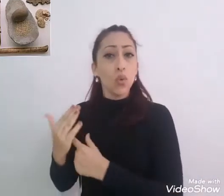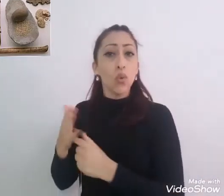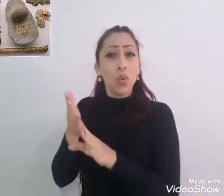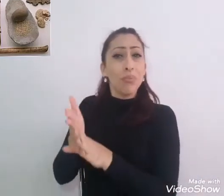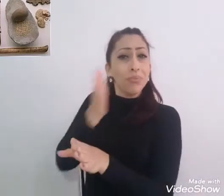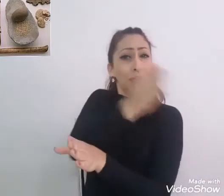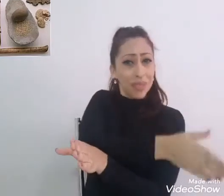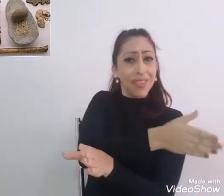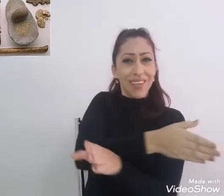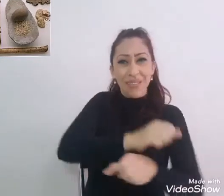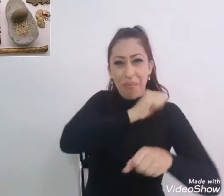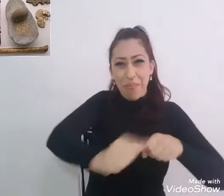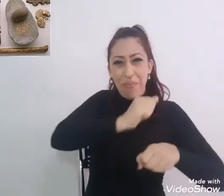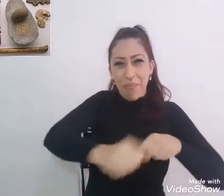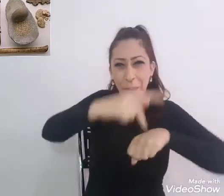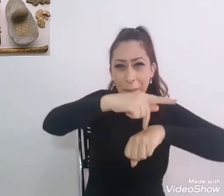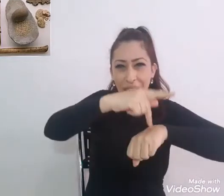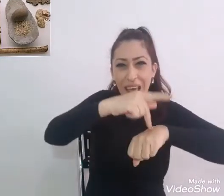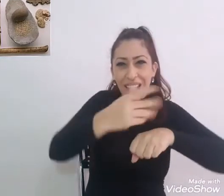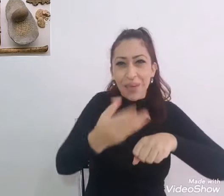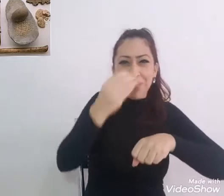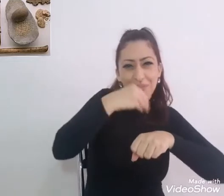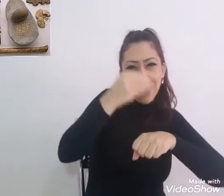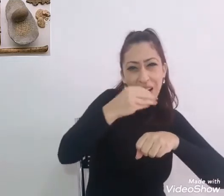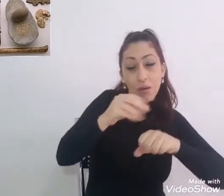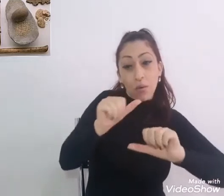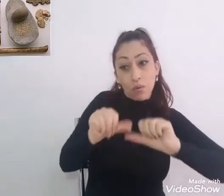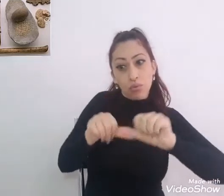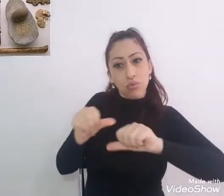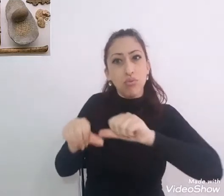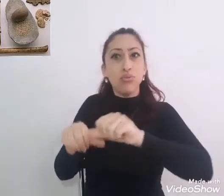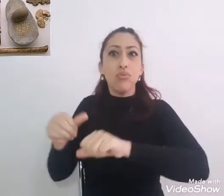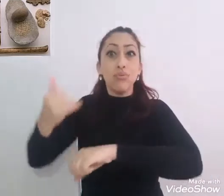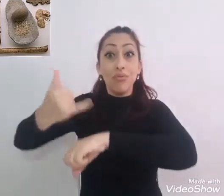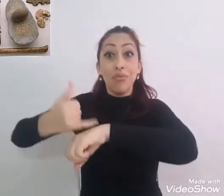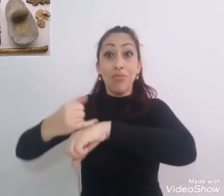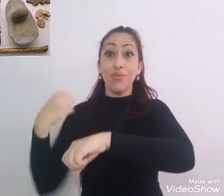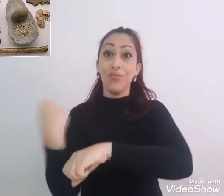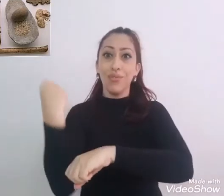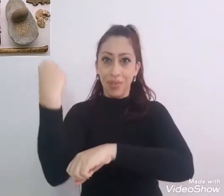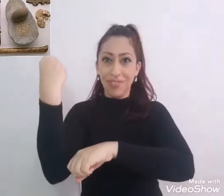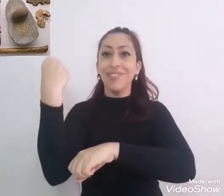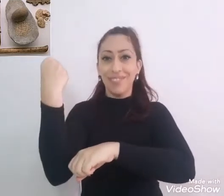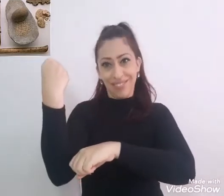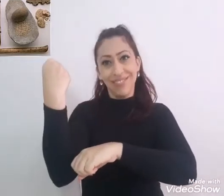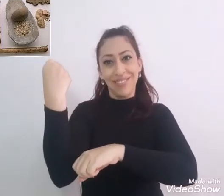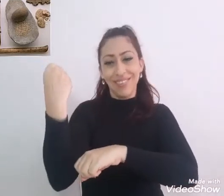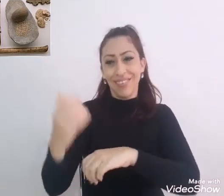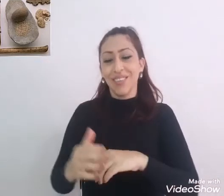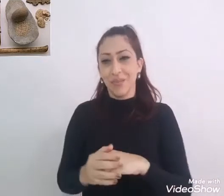né? Agora eu vou falar um pouquinho com vocês só sobre o que é, na verdade, o que é essa